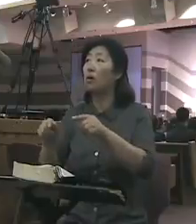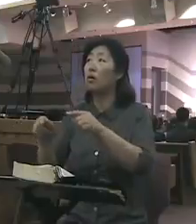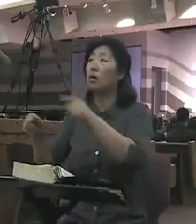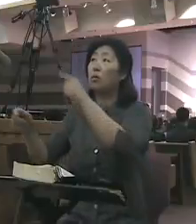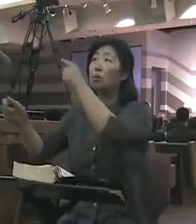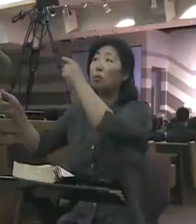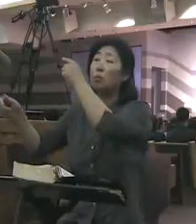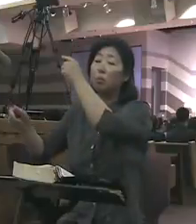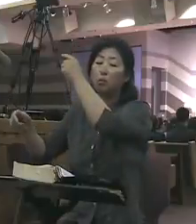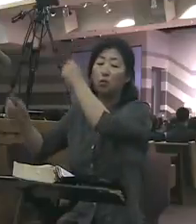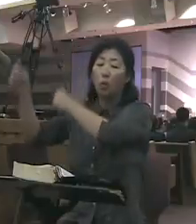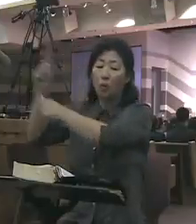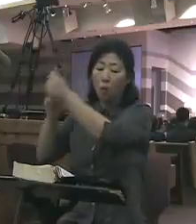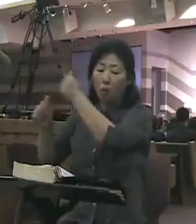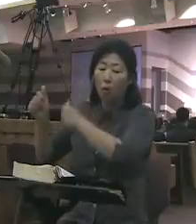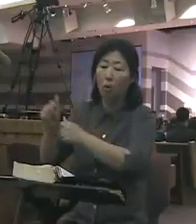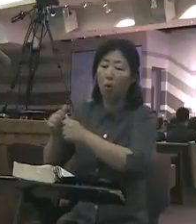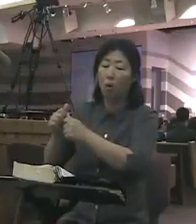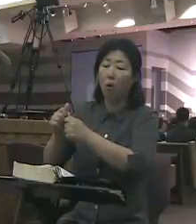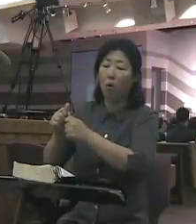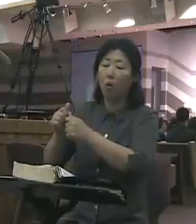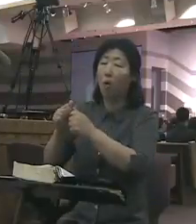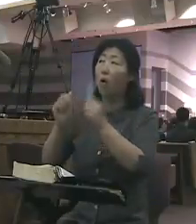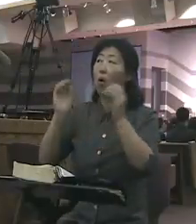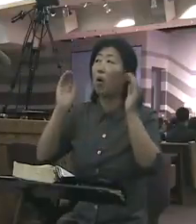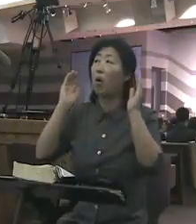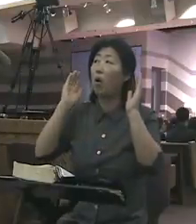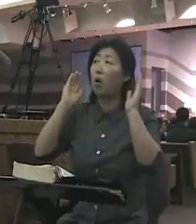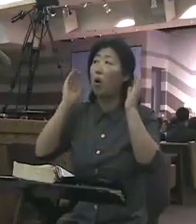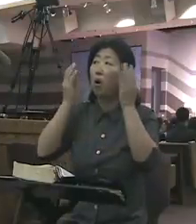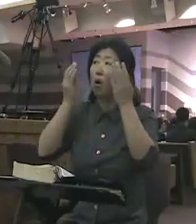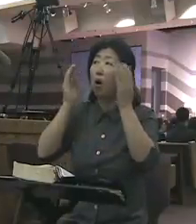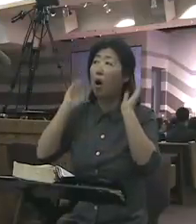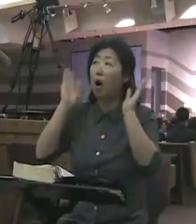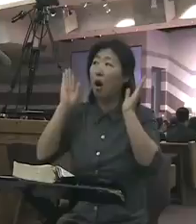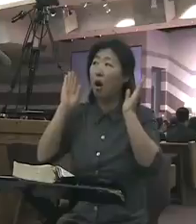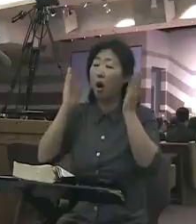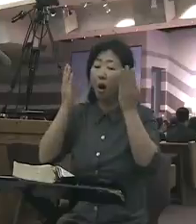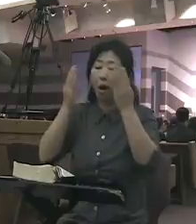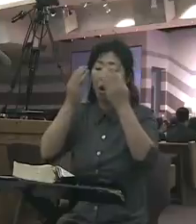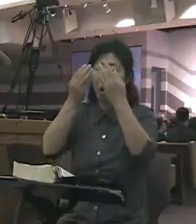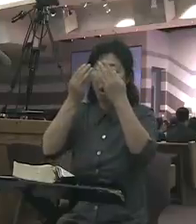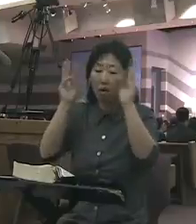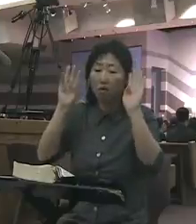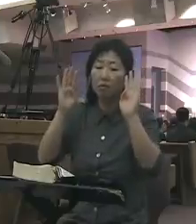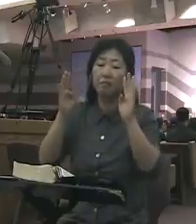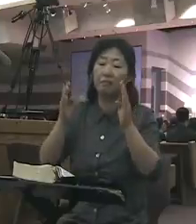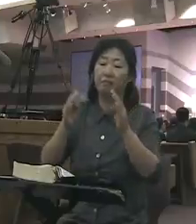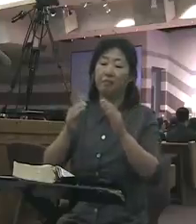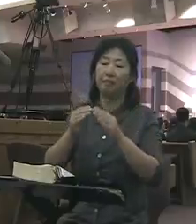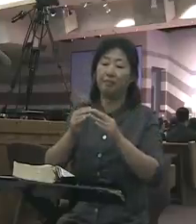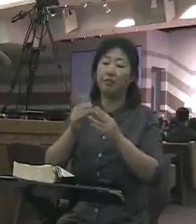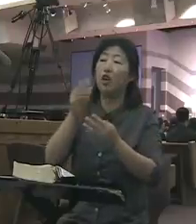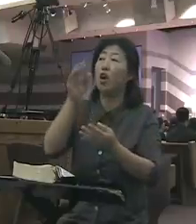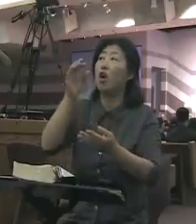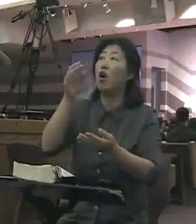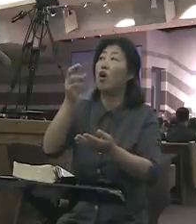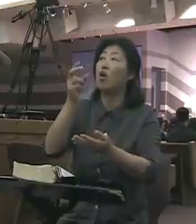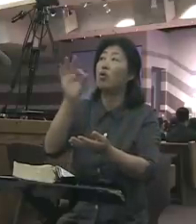학업, 율법에 대한 열심, 이 모든 것이 사실 좋은 것이고